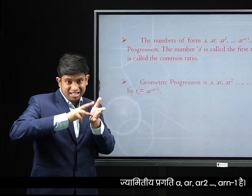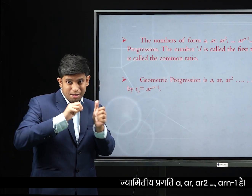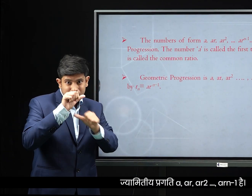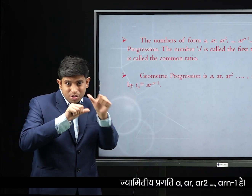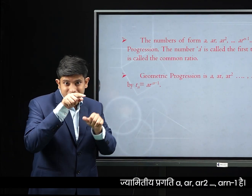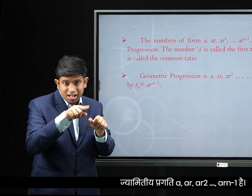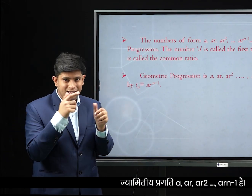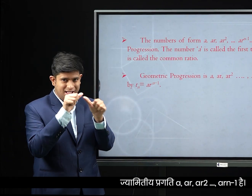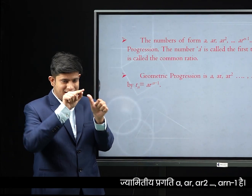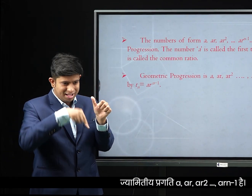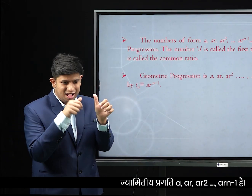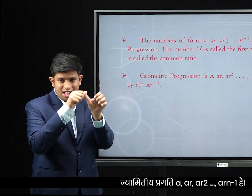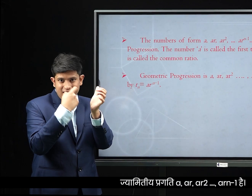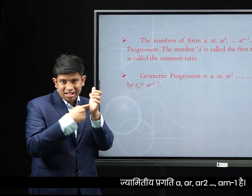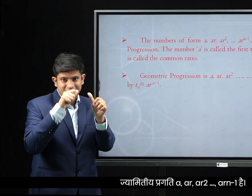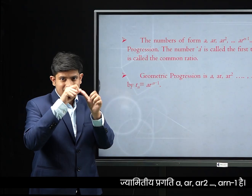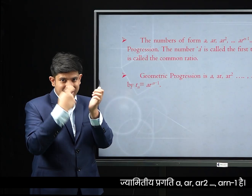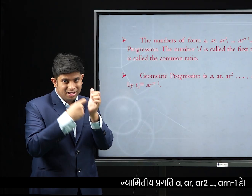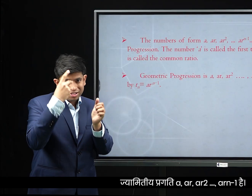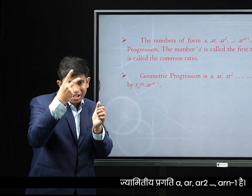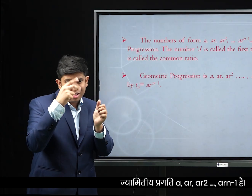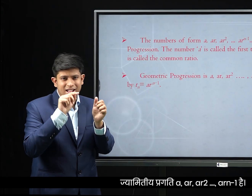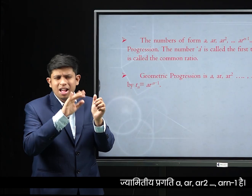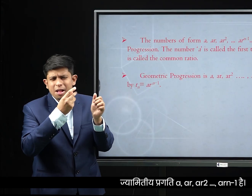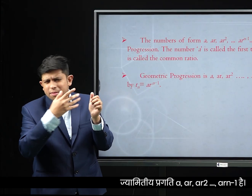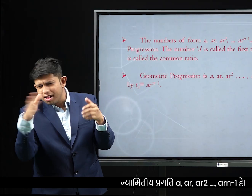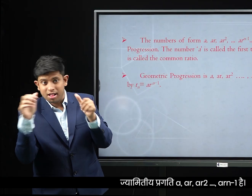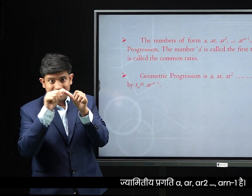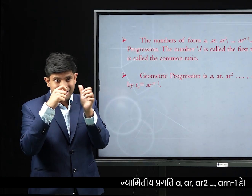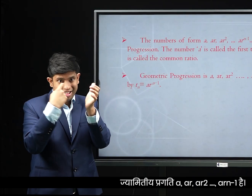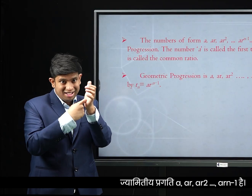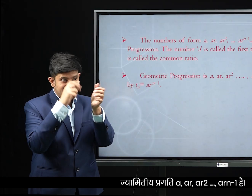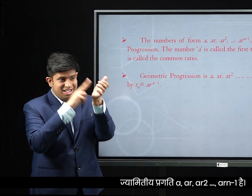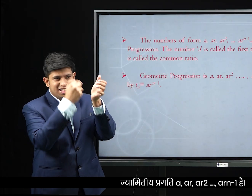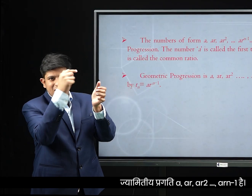ज्यामितीय प्रगति ए कामा AR2 अप टू ARN-A